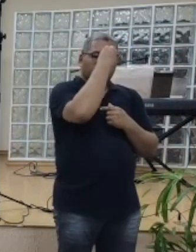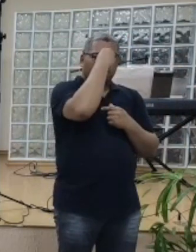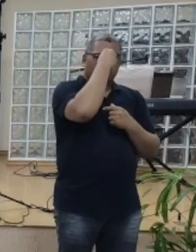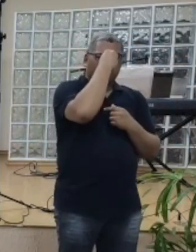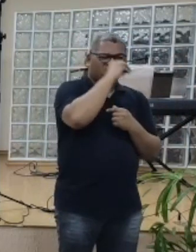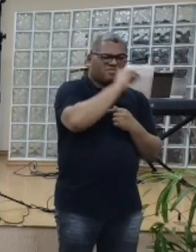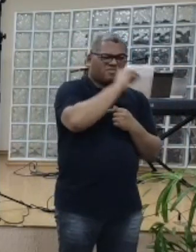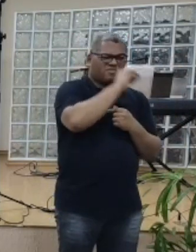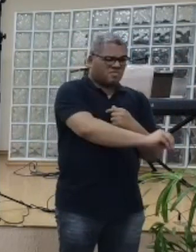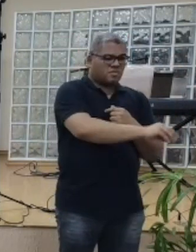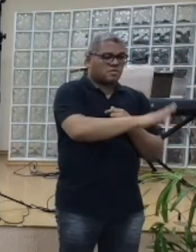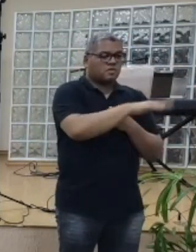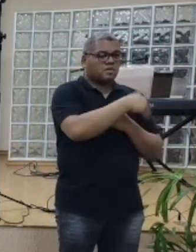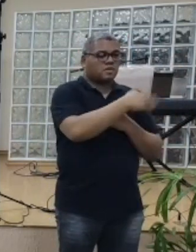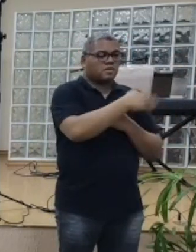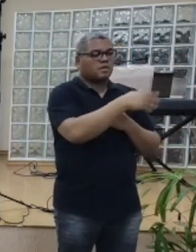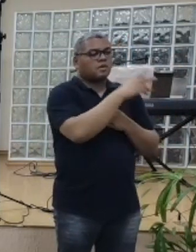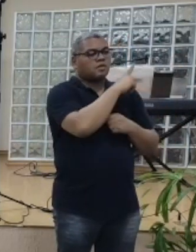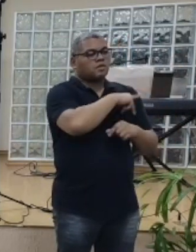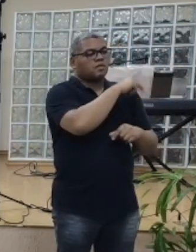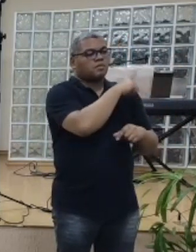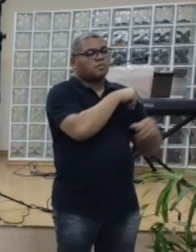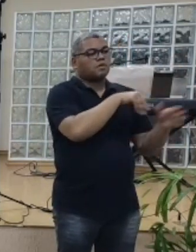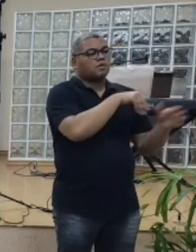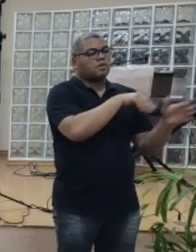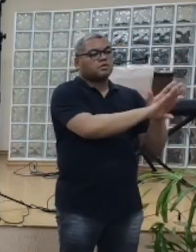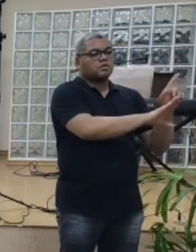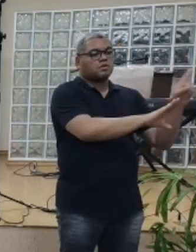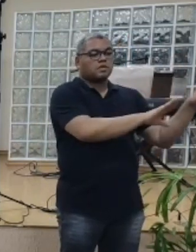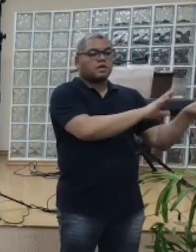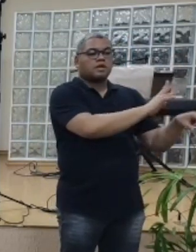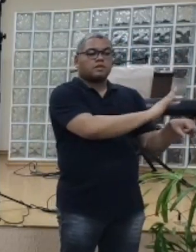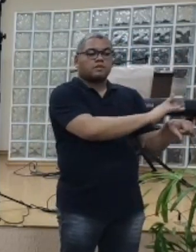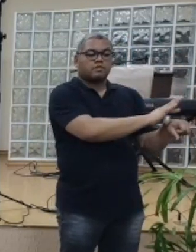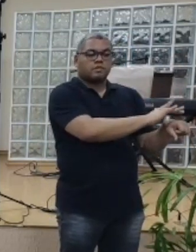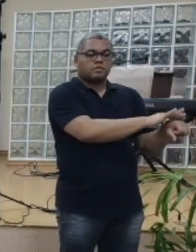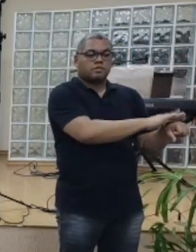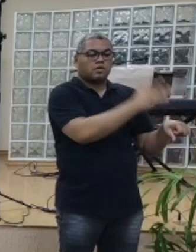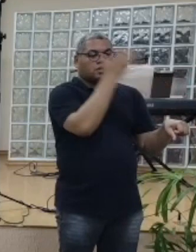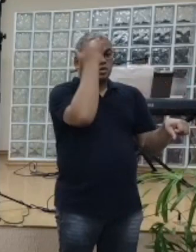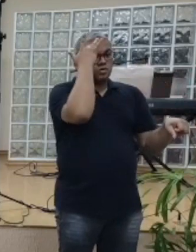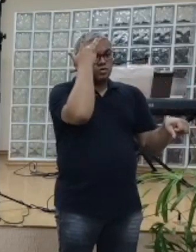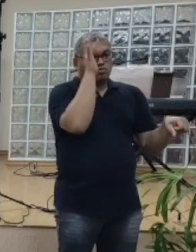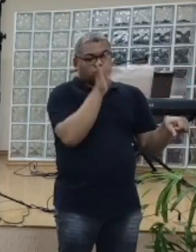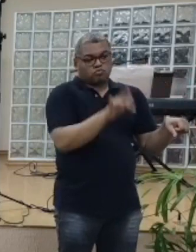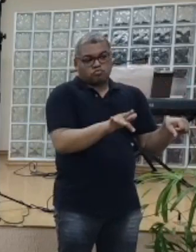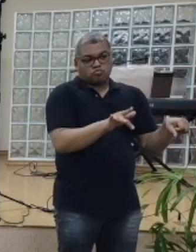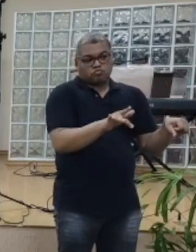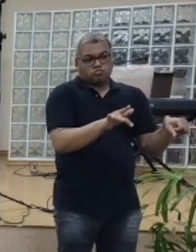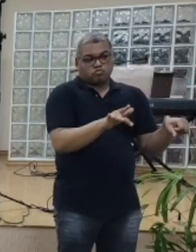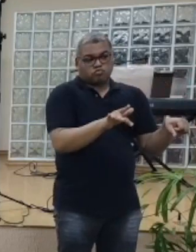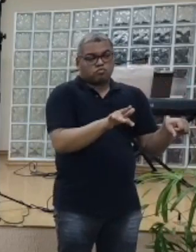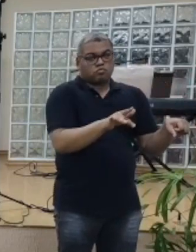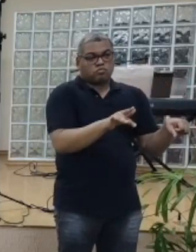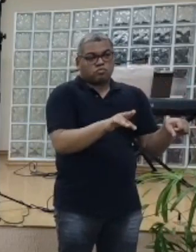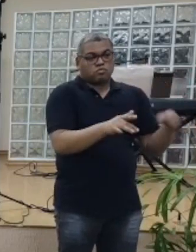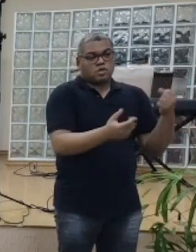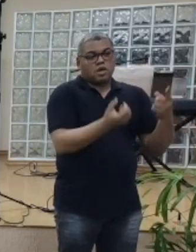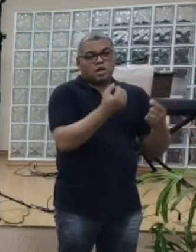Então, quando Paulo chegou na Galácia, doente, e não se sabe qual, existe aqui